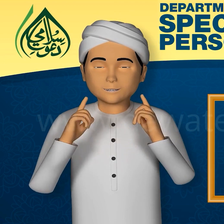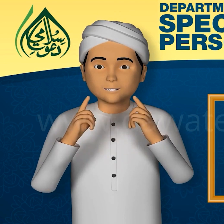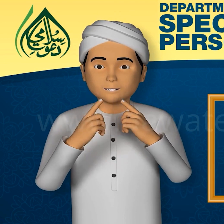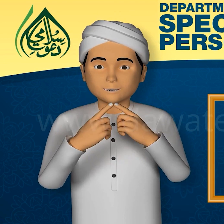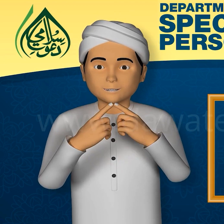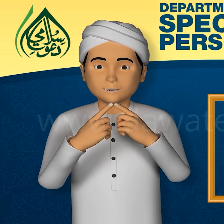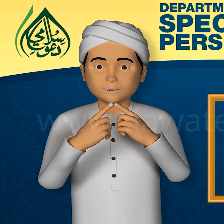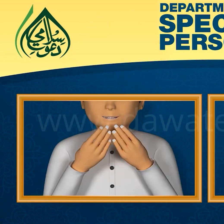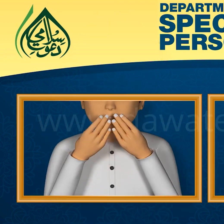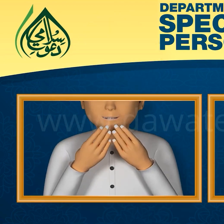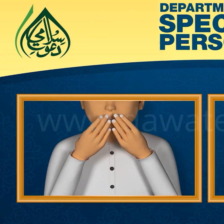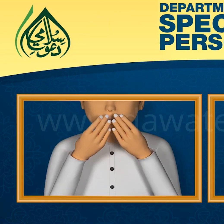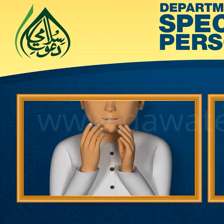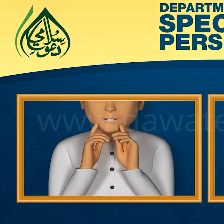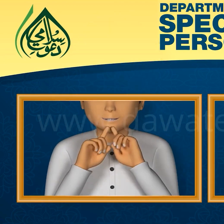स्कूल